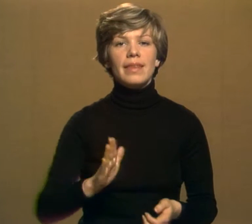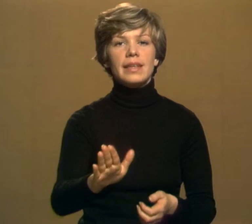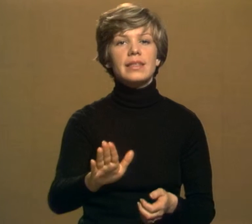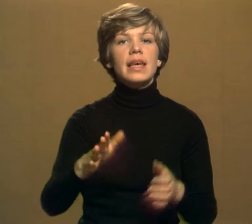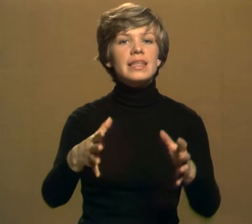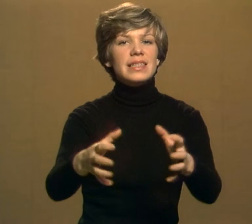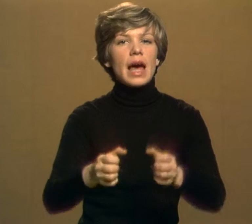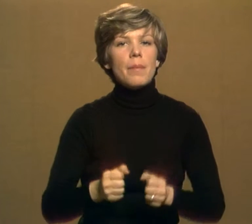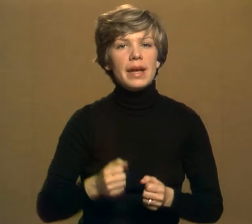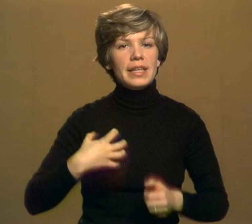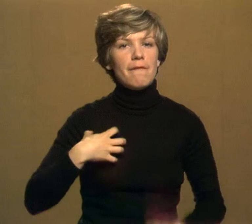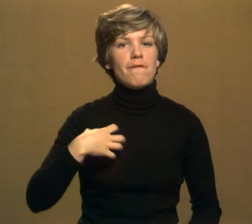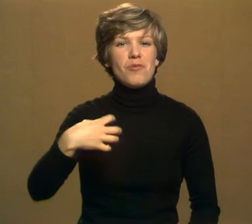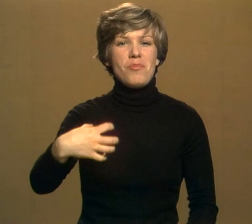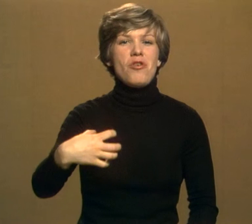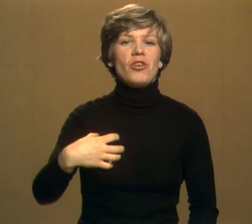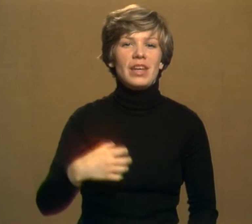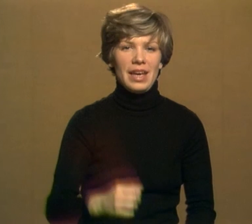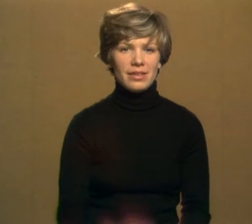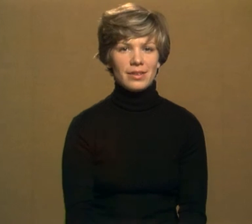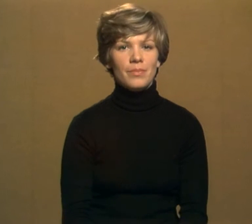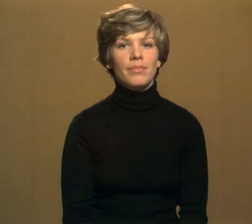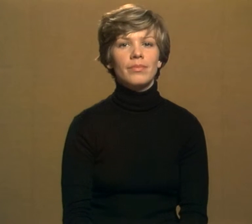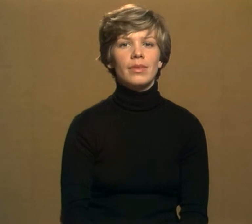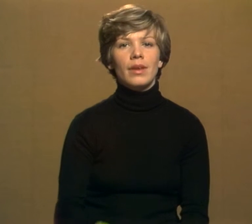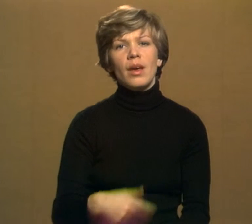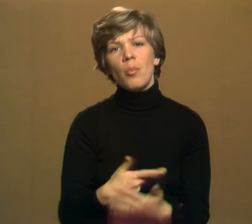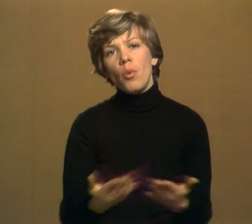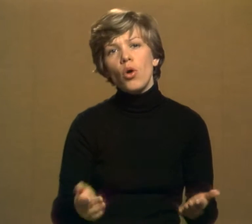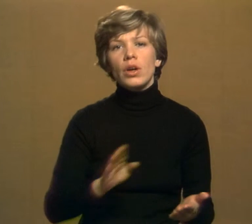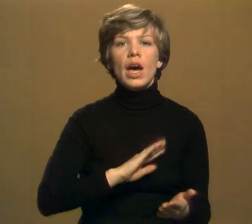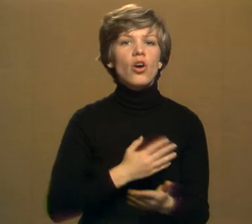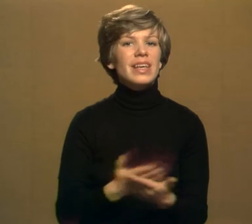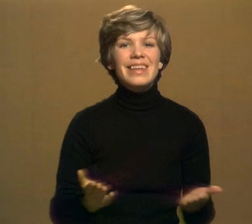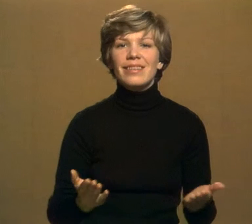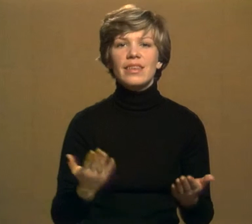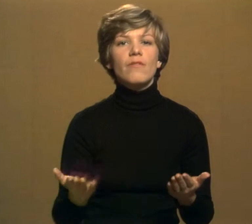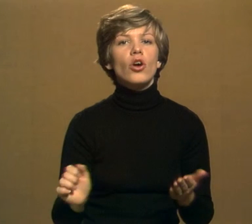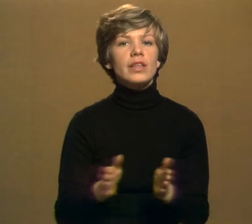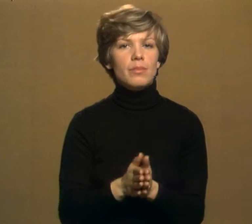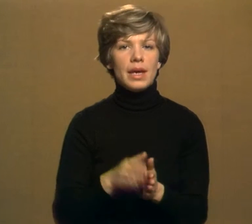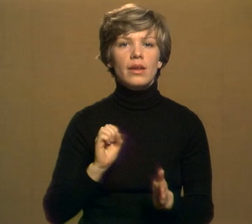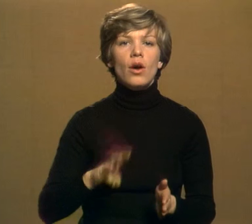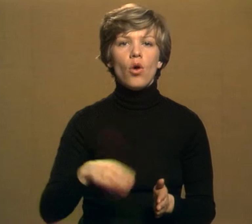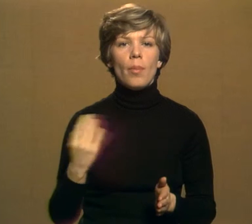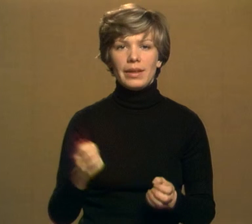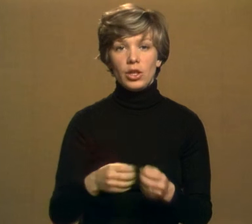hennes samlade förmögenhet. Många har inte varit med om att